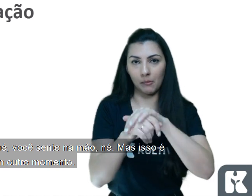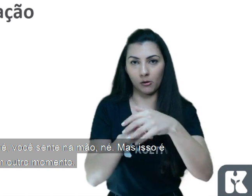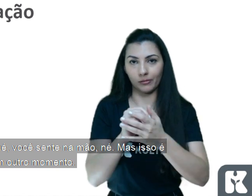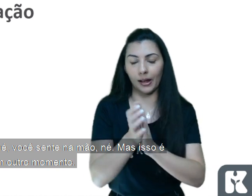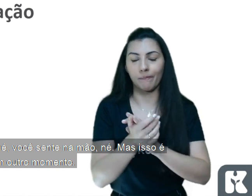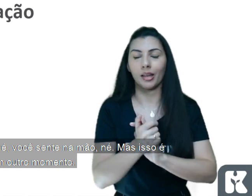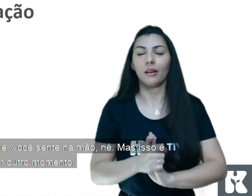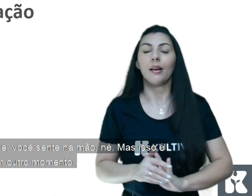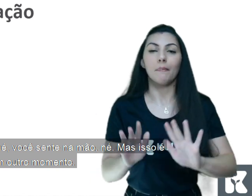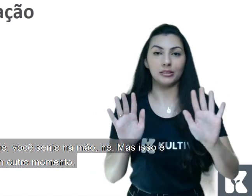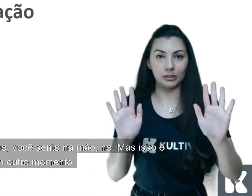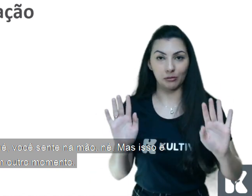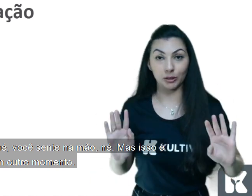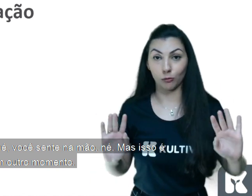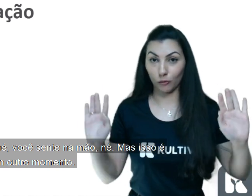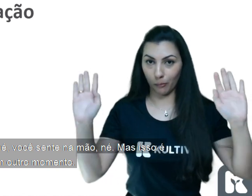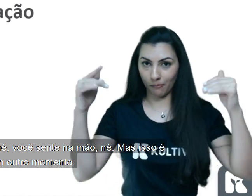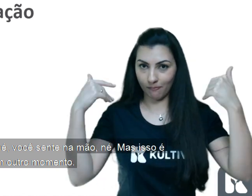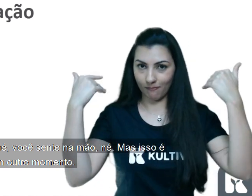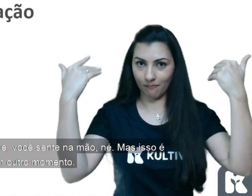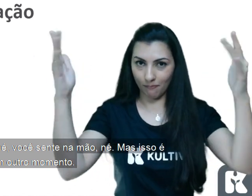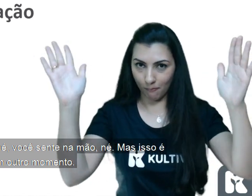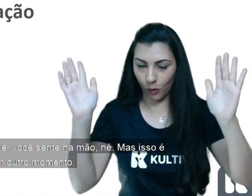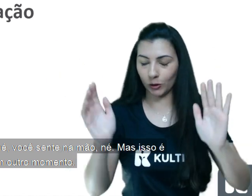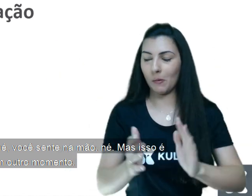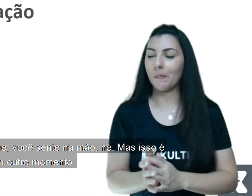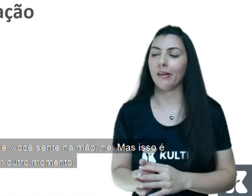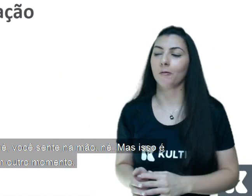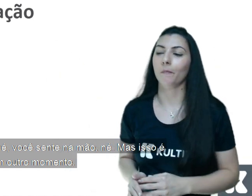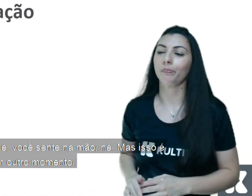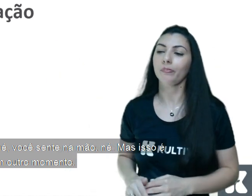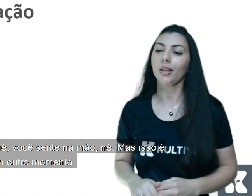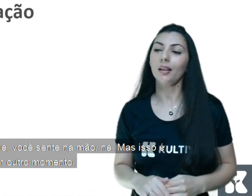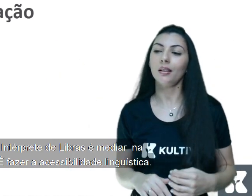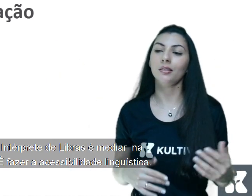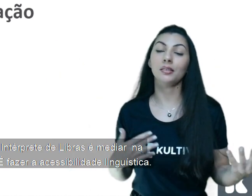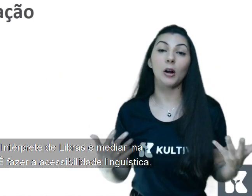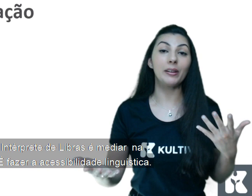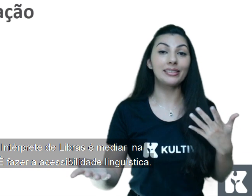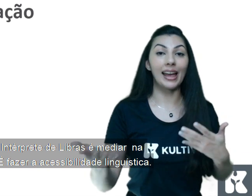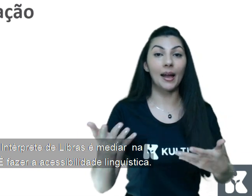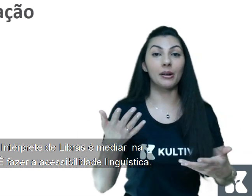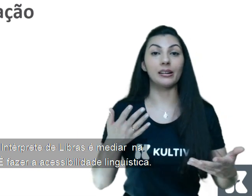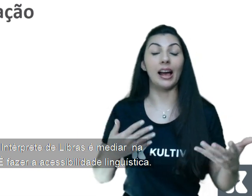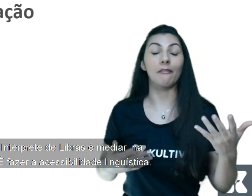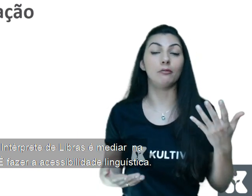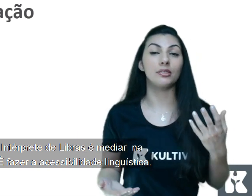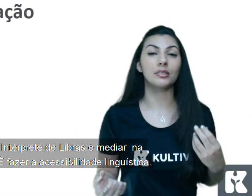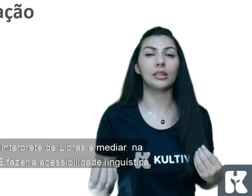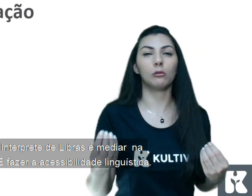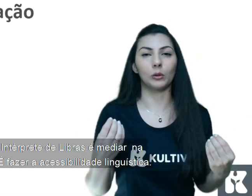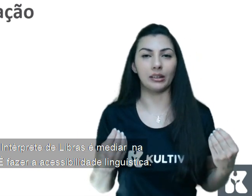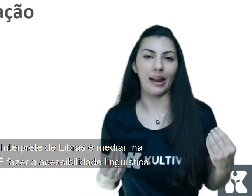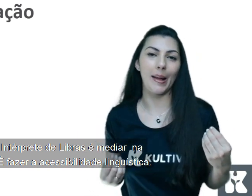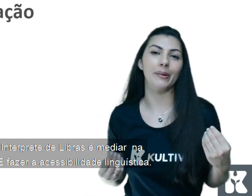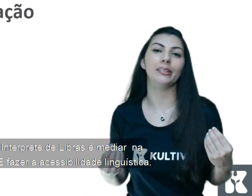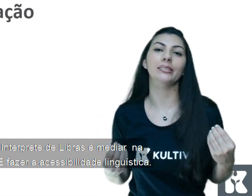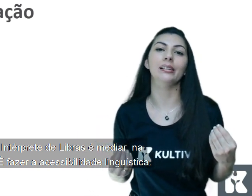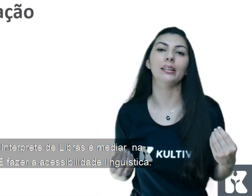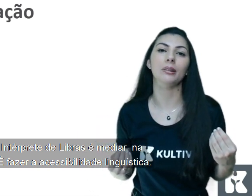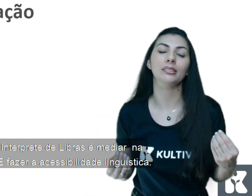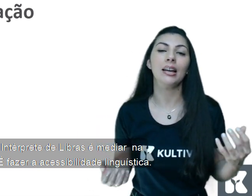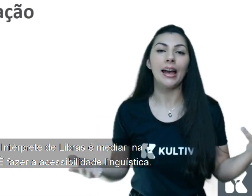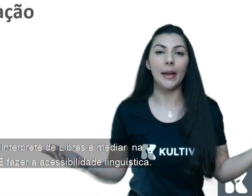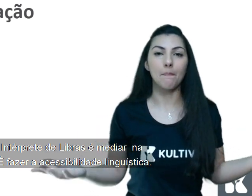Você sente na mão, né? Mas isso é um assunto para um outro momento. Então, o intérprete, a função do intérprete